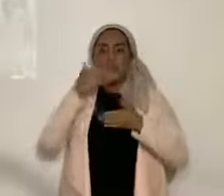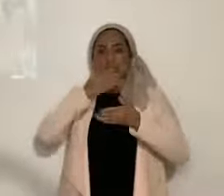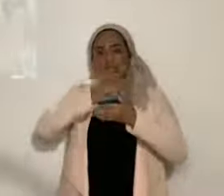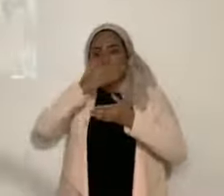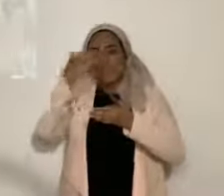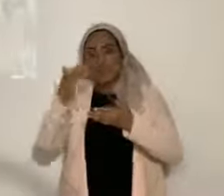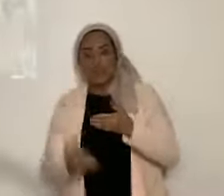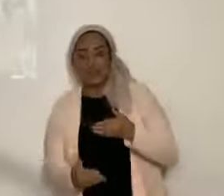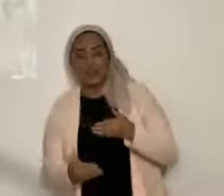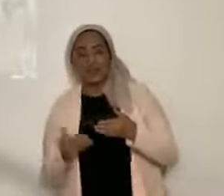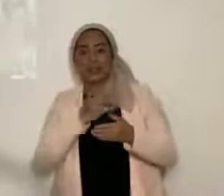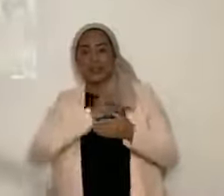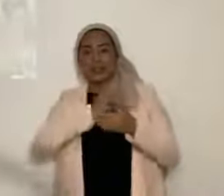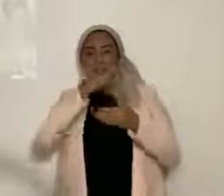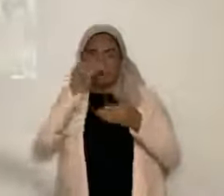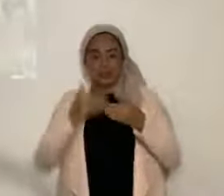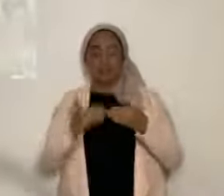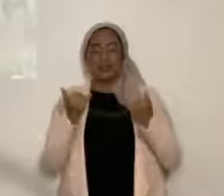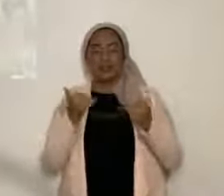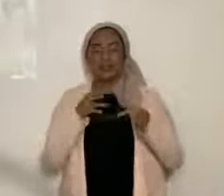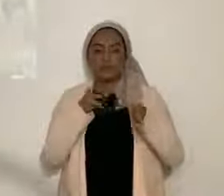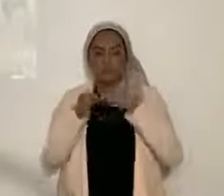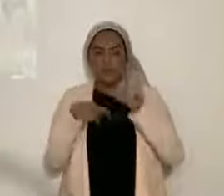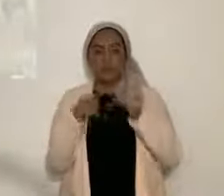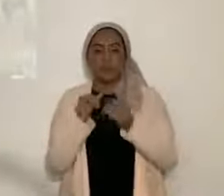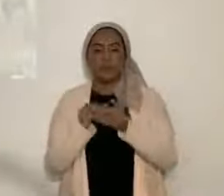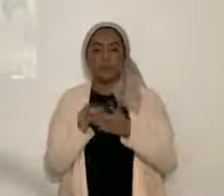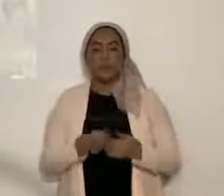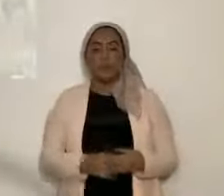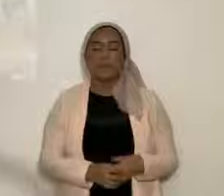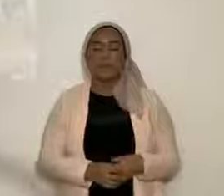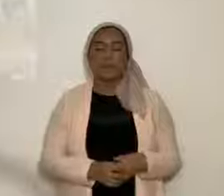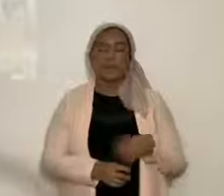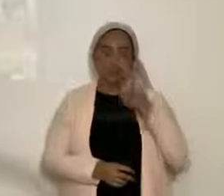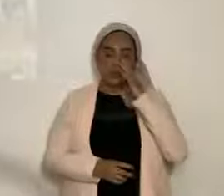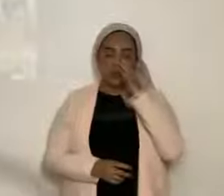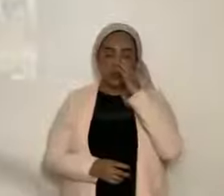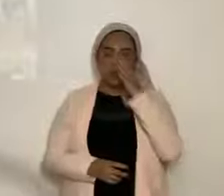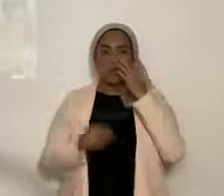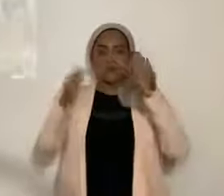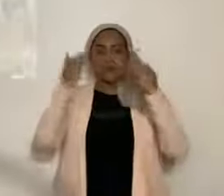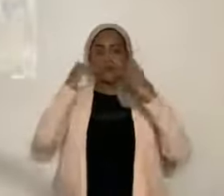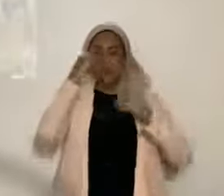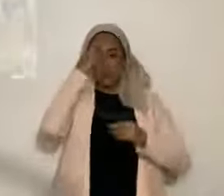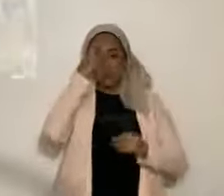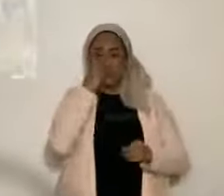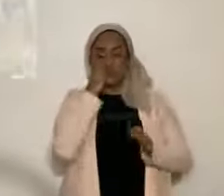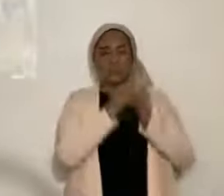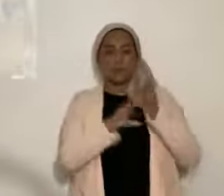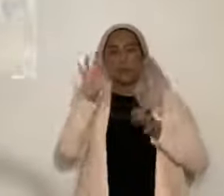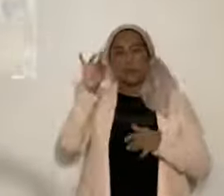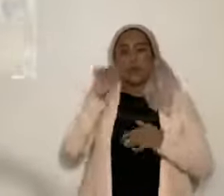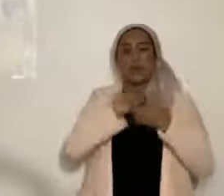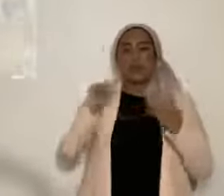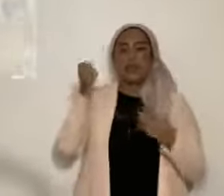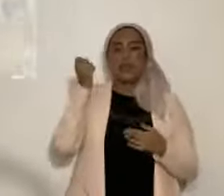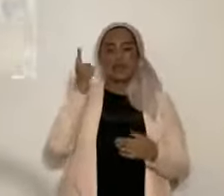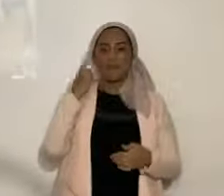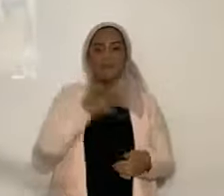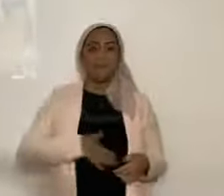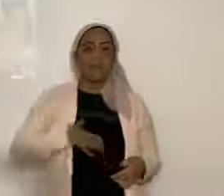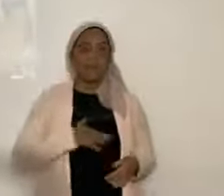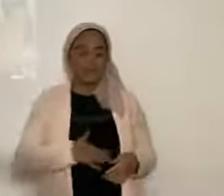final, ahorita vamos a aclarar eso también. Vamos a Romanos, por favor, 8:11. Vamos